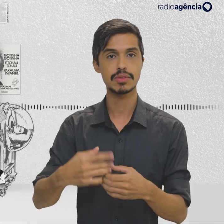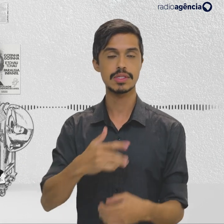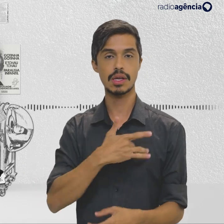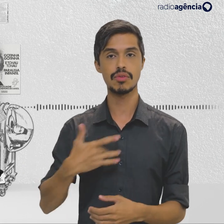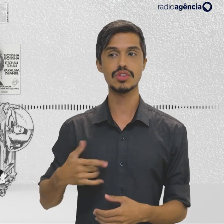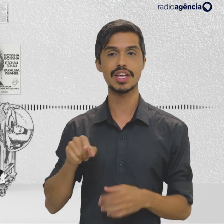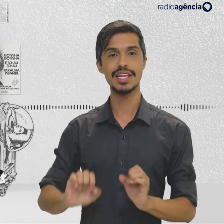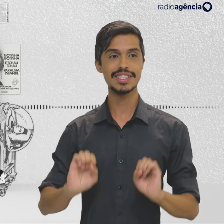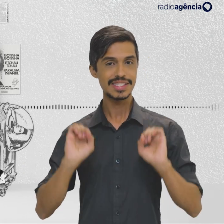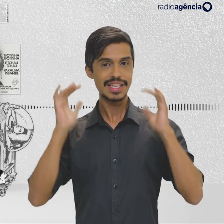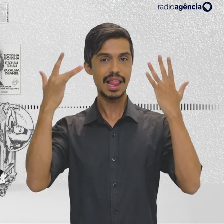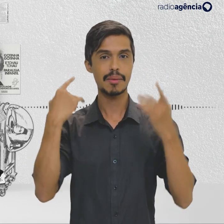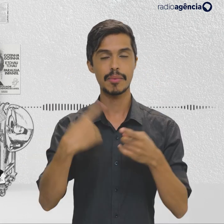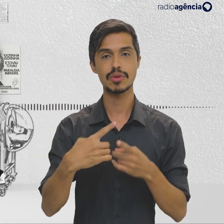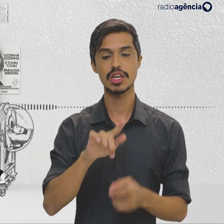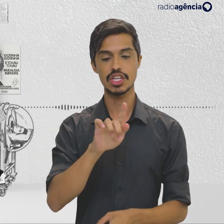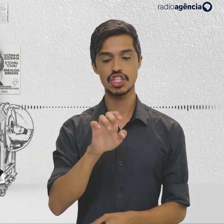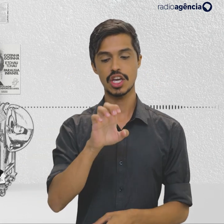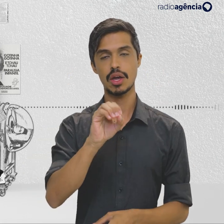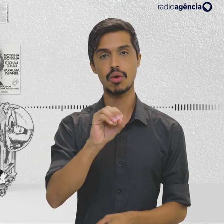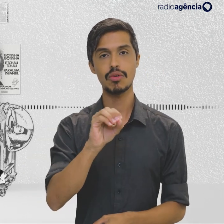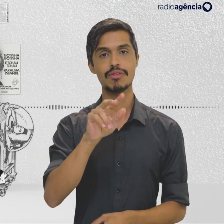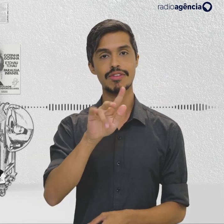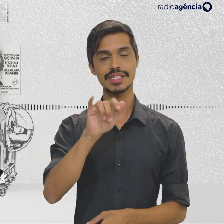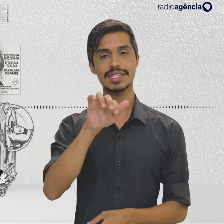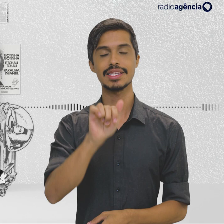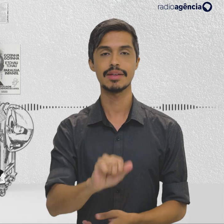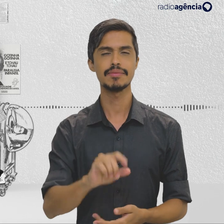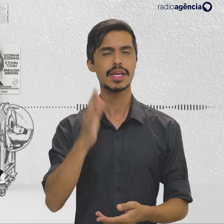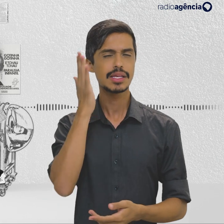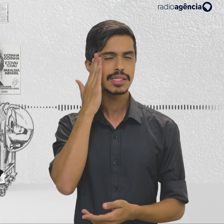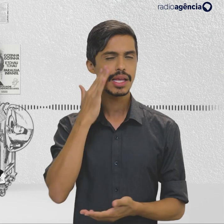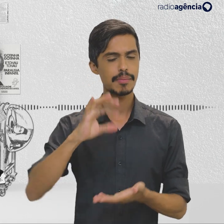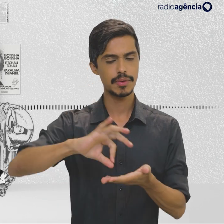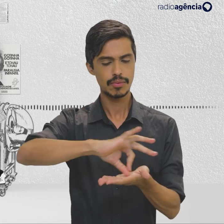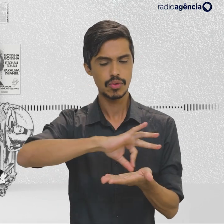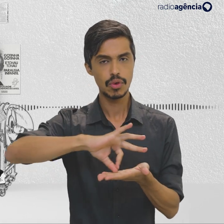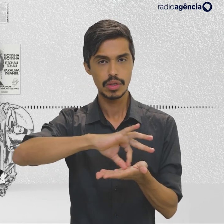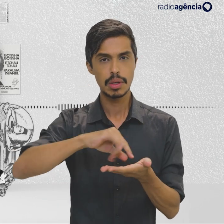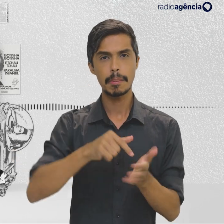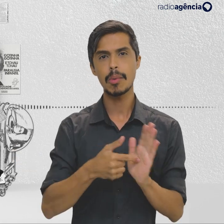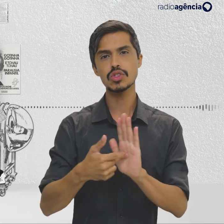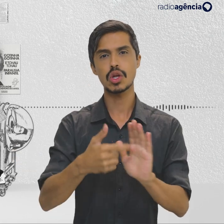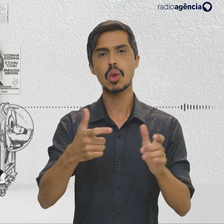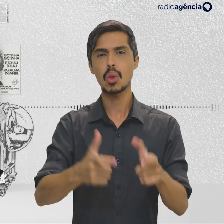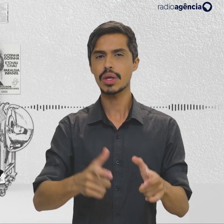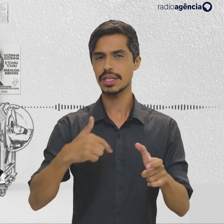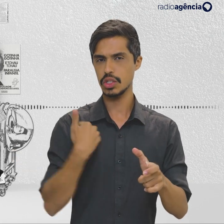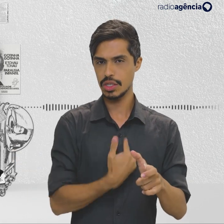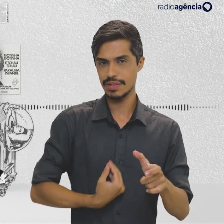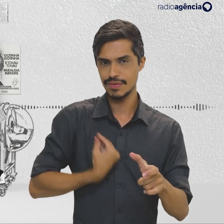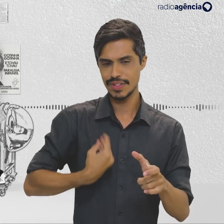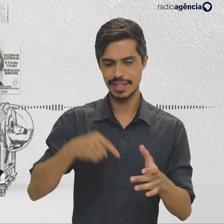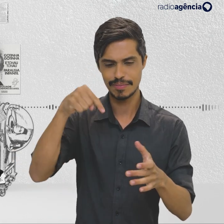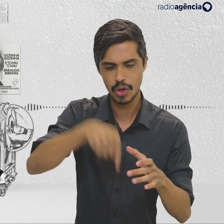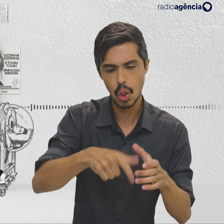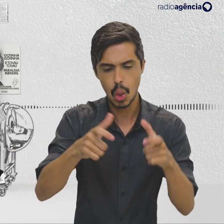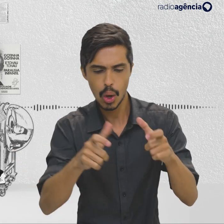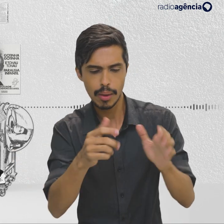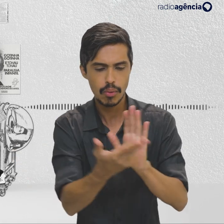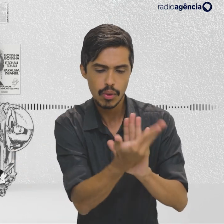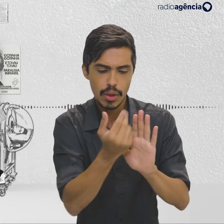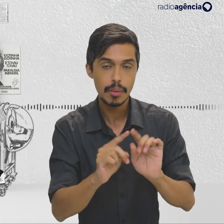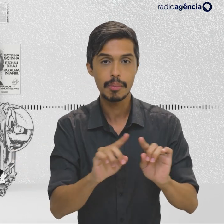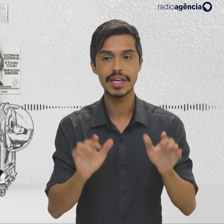também comemora os resultados do Ge vacina sabe o GPS do nosso celular que diz Em que lugar do mundo a gente tá é tipo